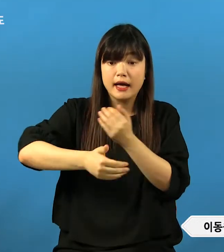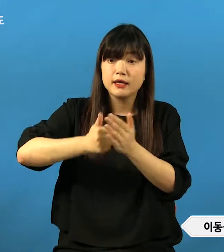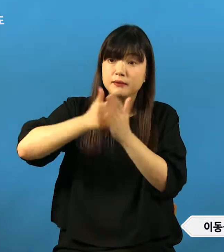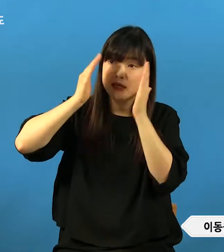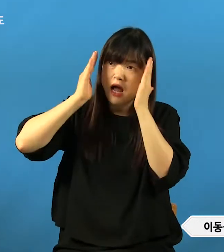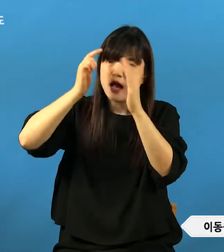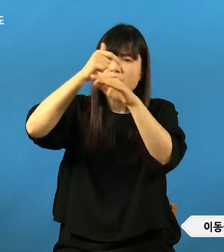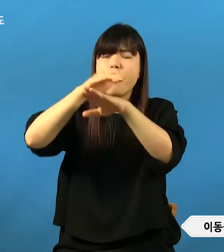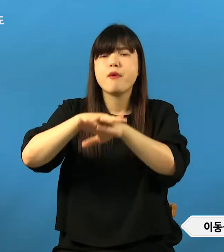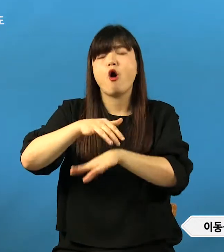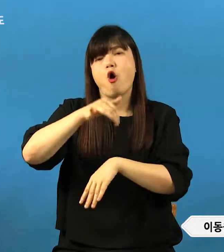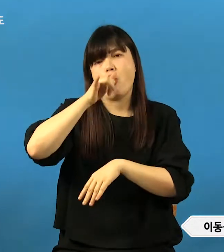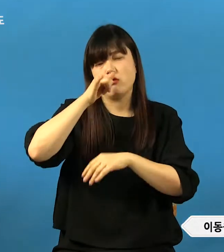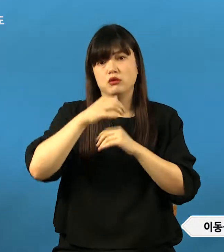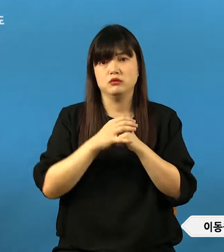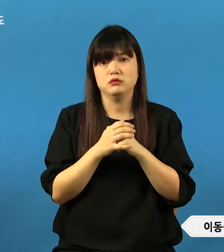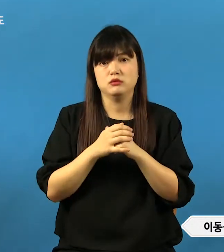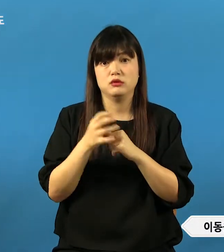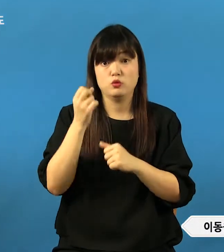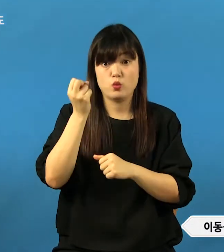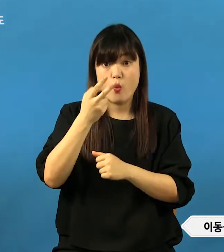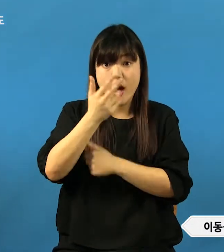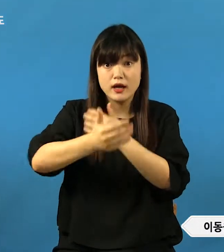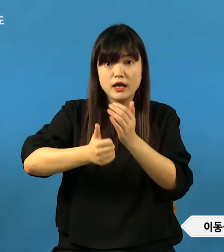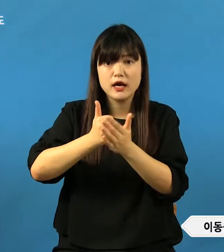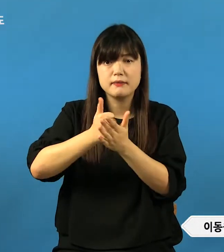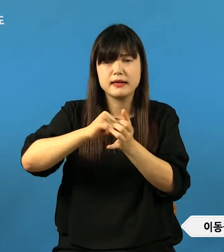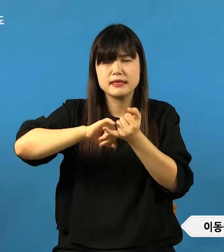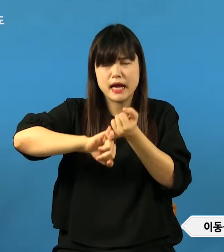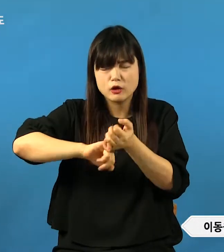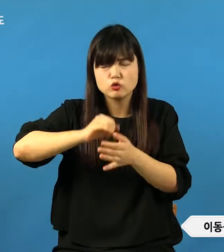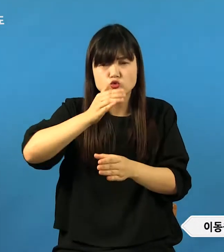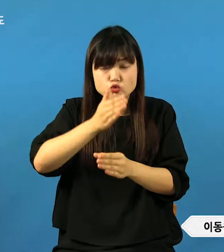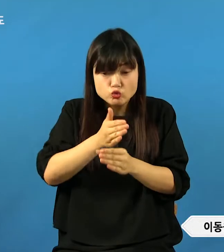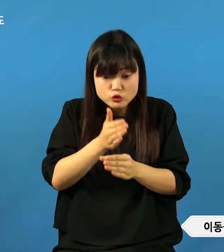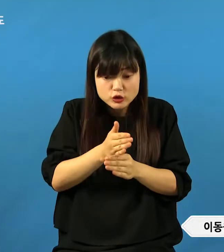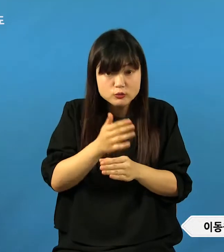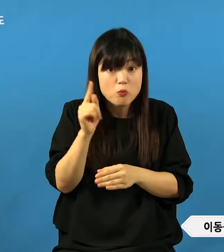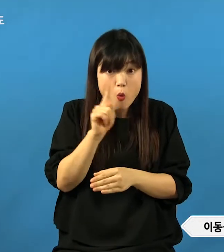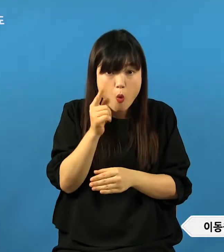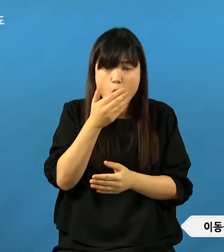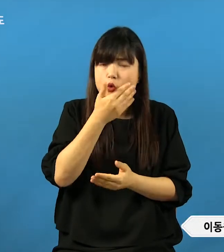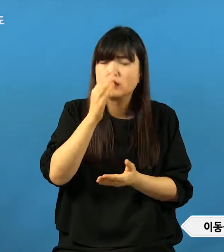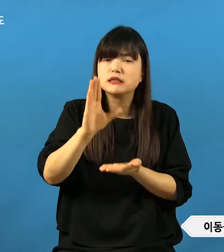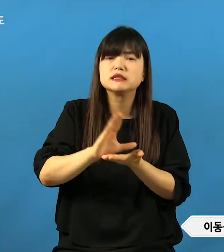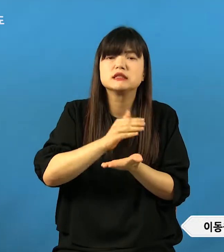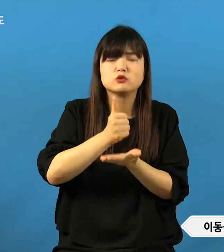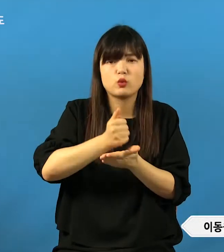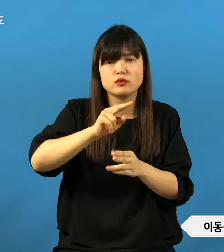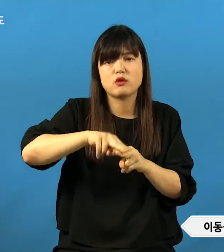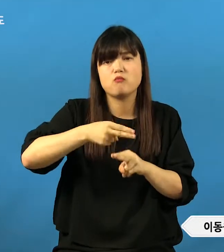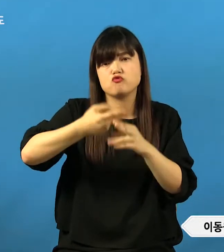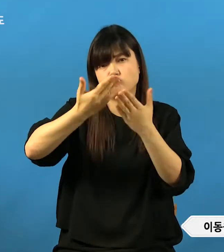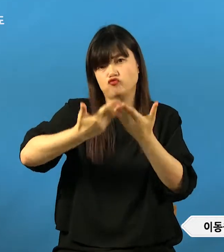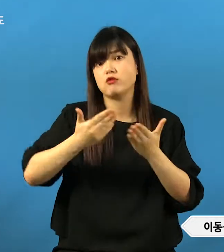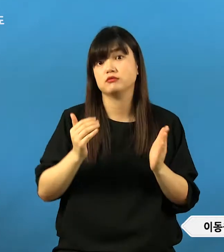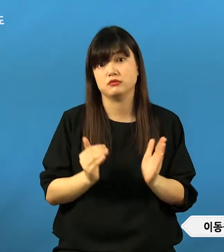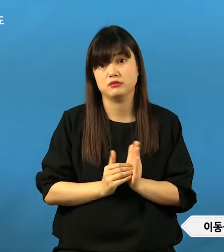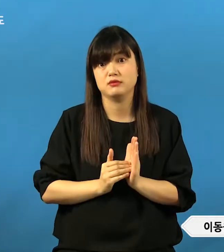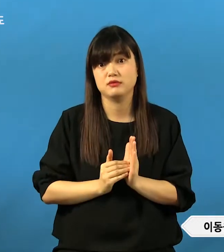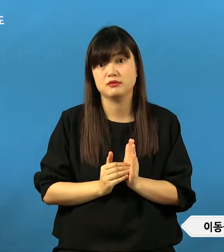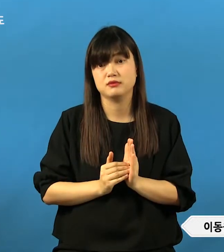향한 예배가 있었다는 것, 그리고 하나님의 약속의 중심이신 그리스도를 선물로 주셨다는 것을